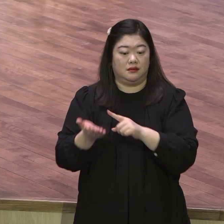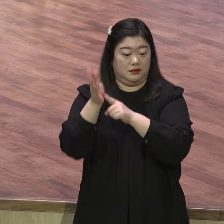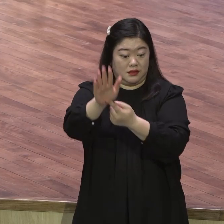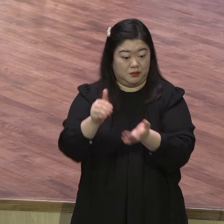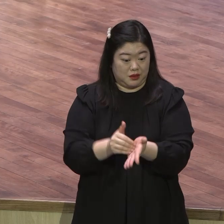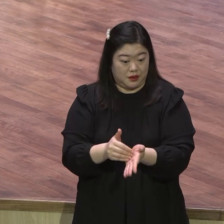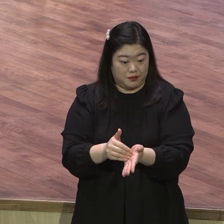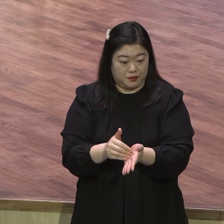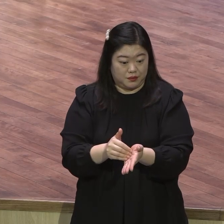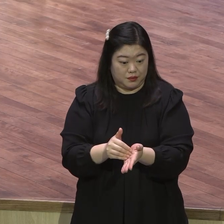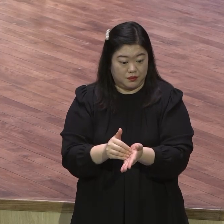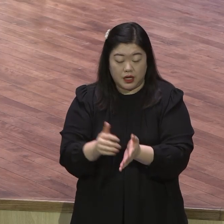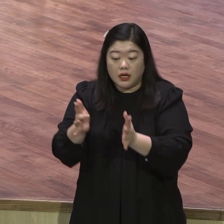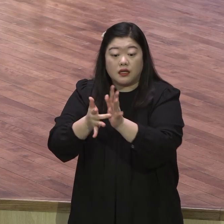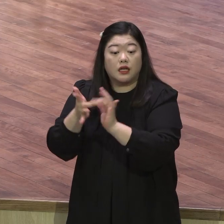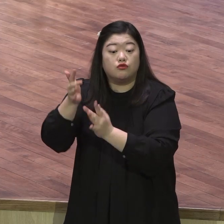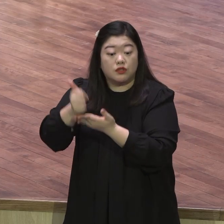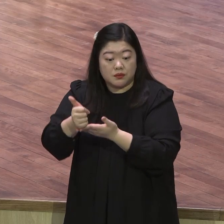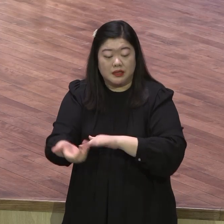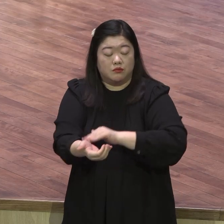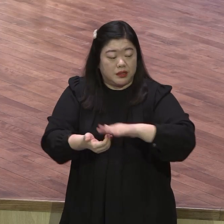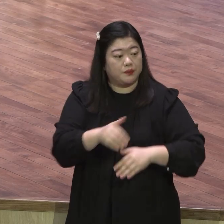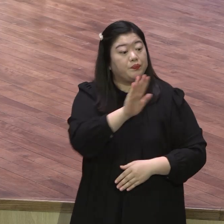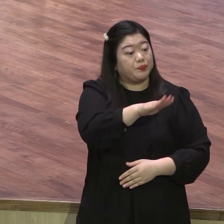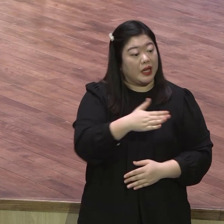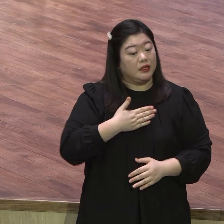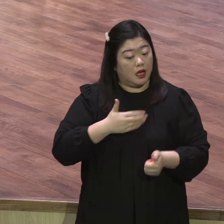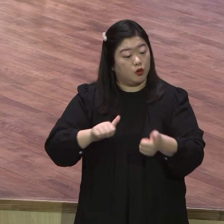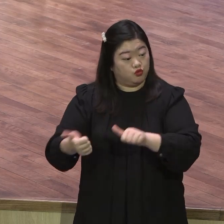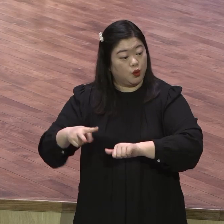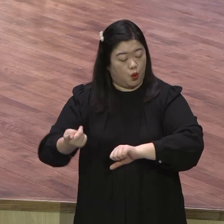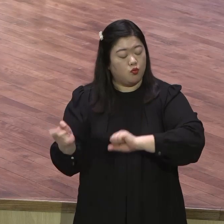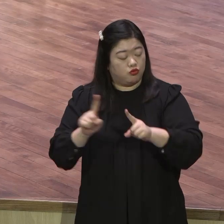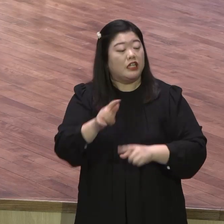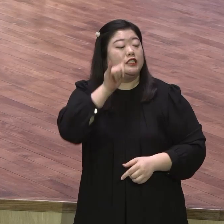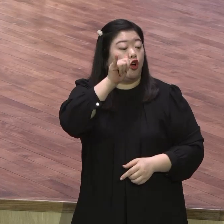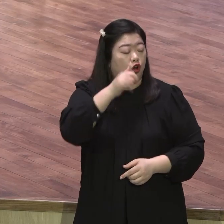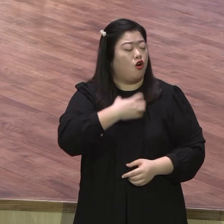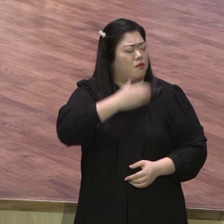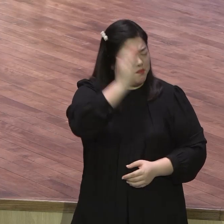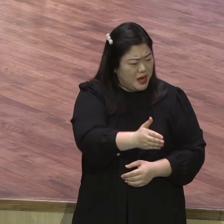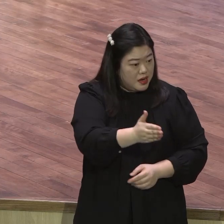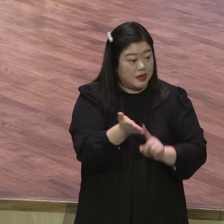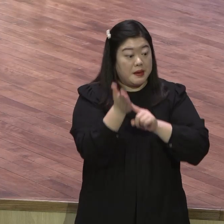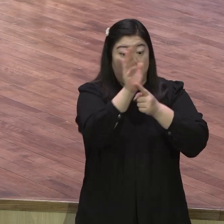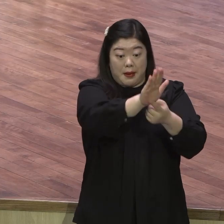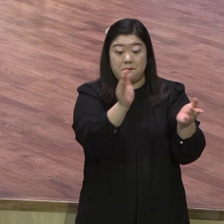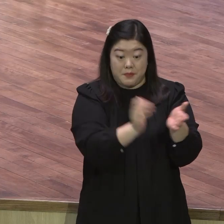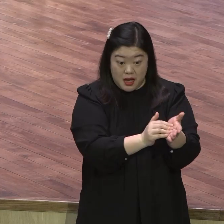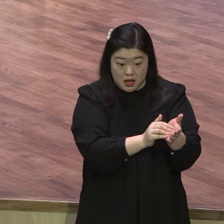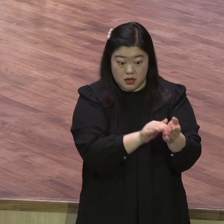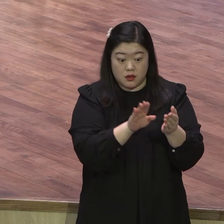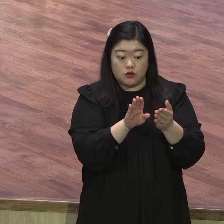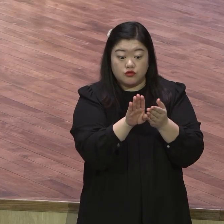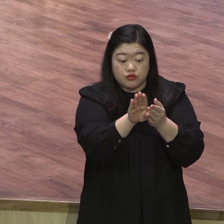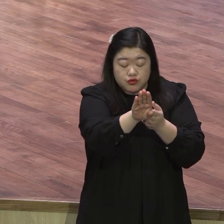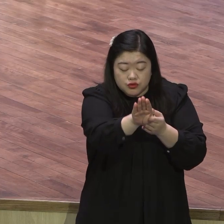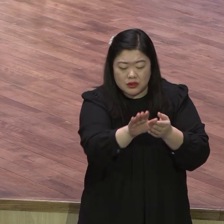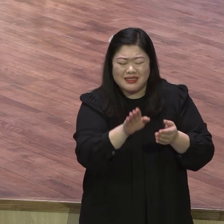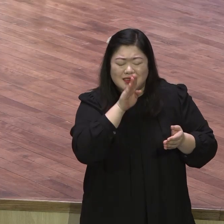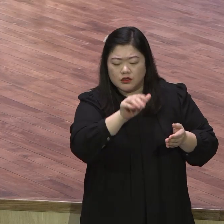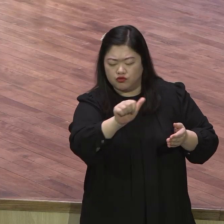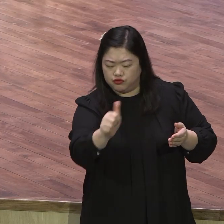부활할 것을 말씀하셨고 부활하신 것이 최대 업적이다. 예수 거시도의 부활은 뭐냐